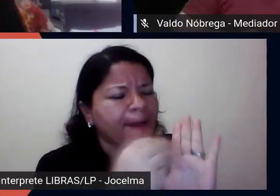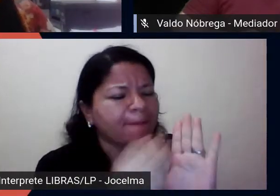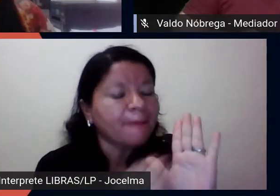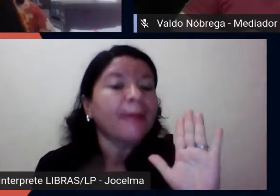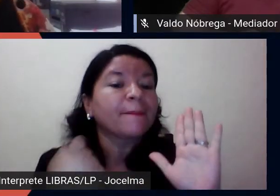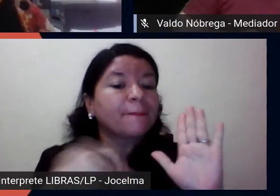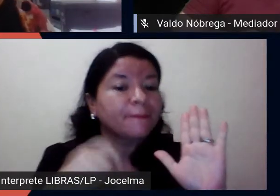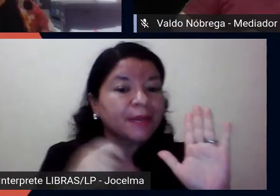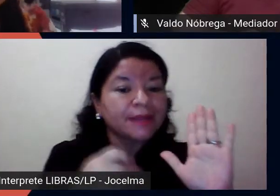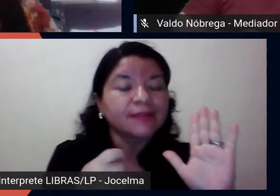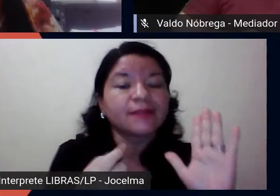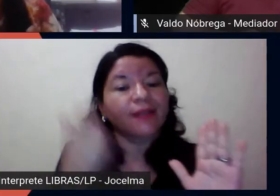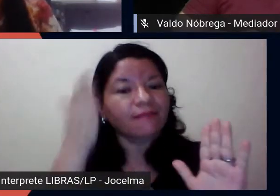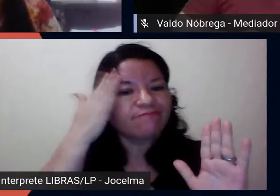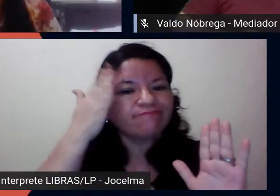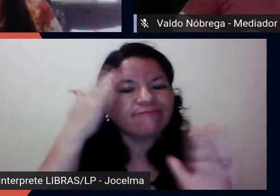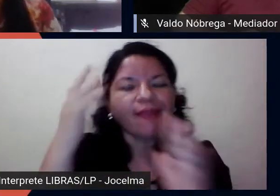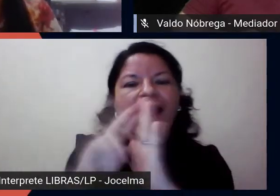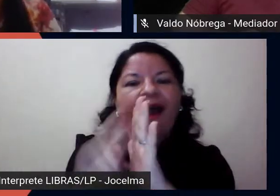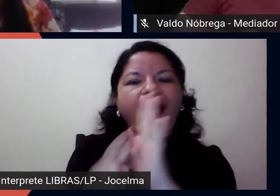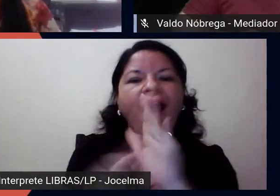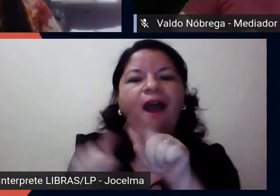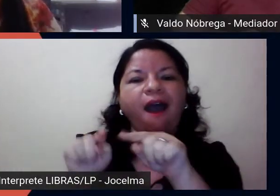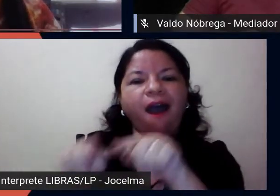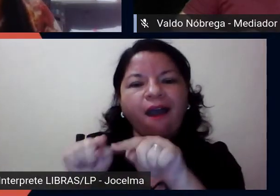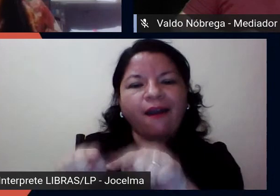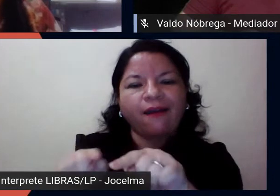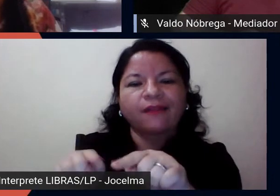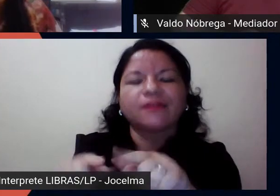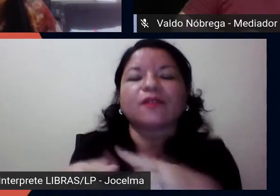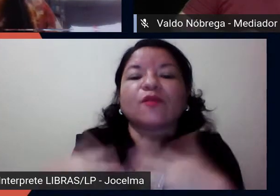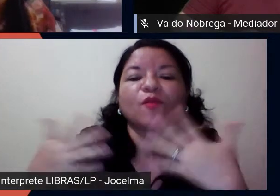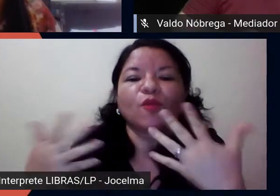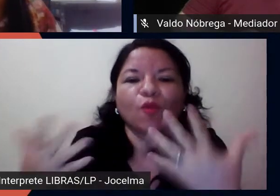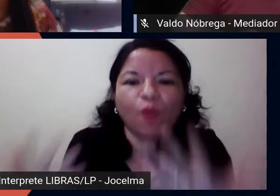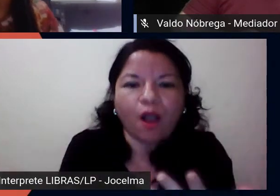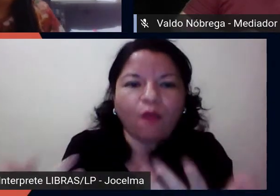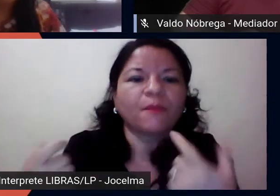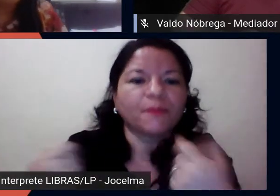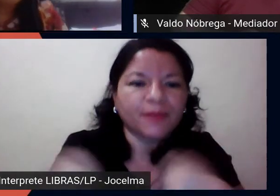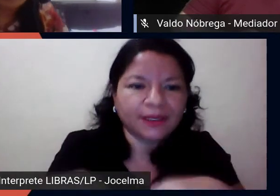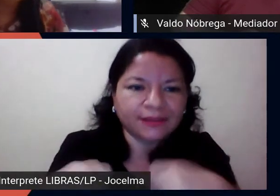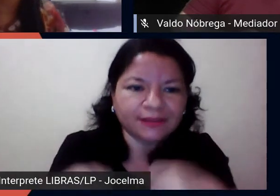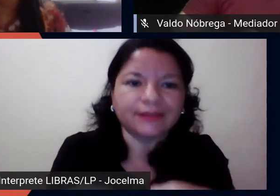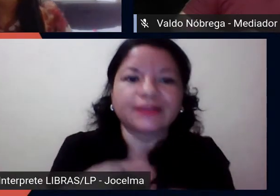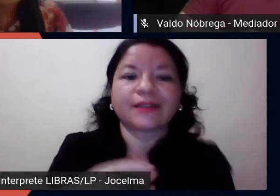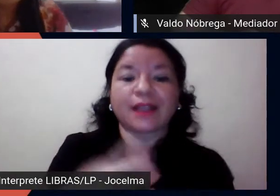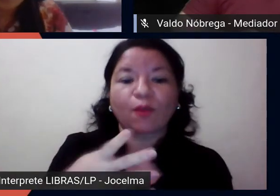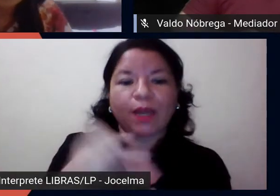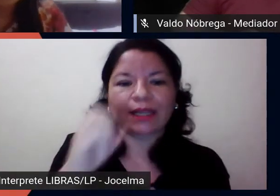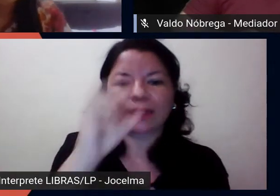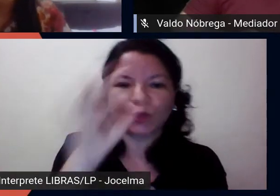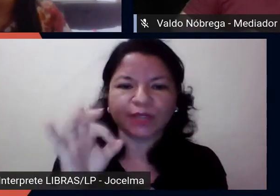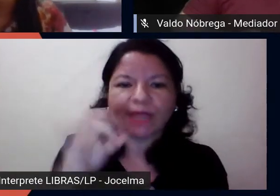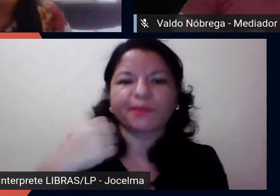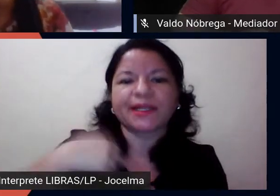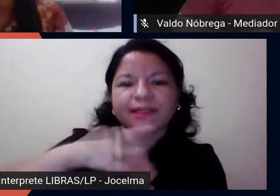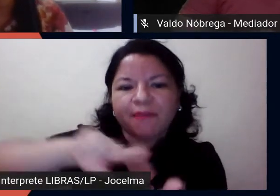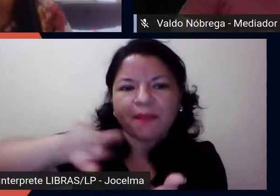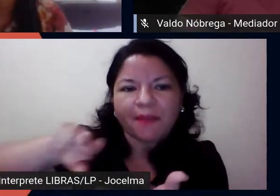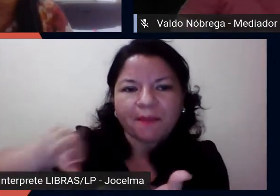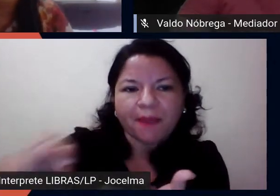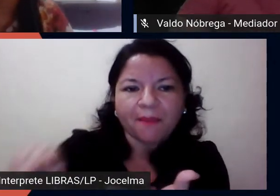do conteúdo que a base coloca e o quadrinhos 40% da parte diversificada que ela vai pô colocar as especificidades